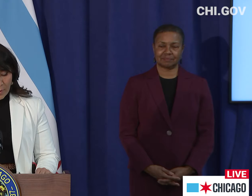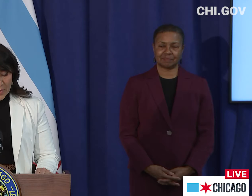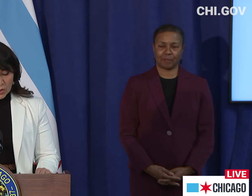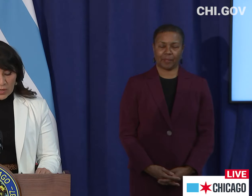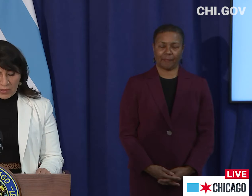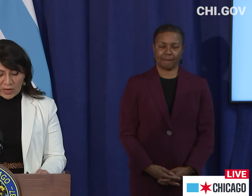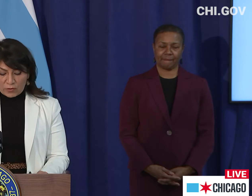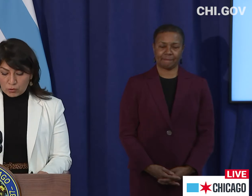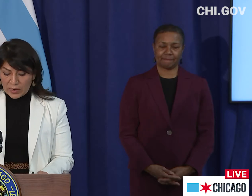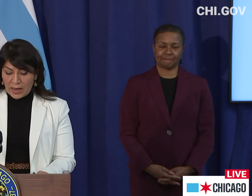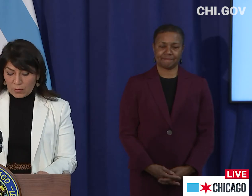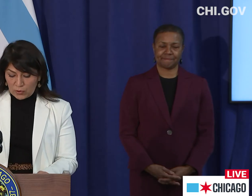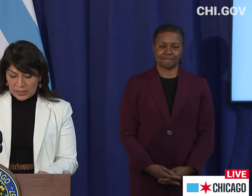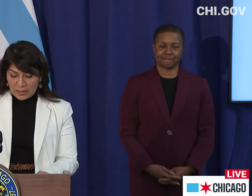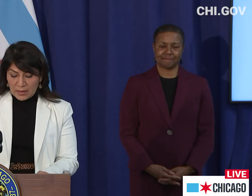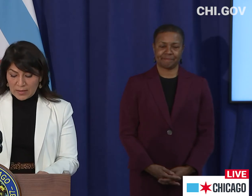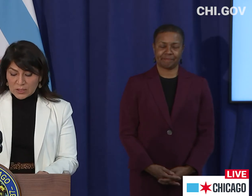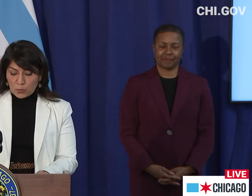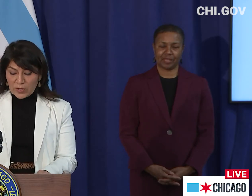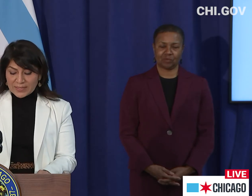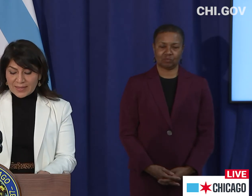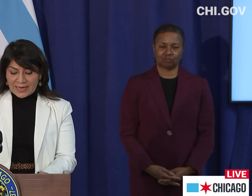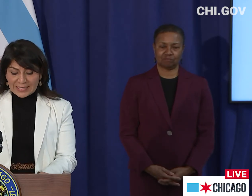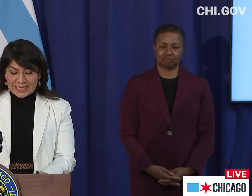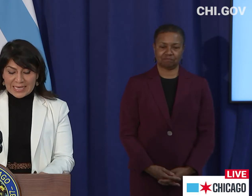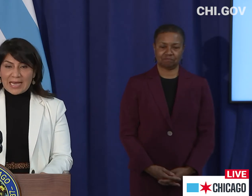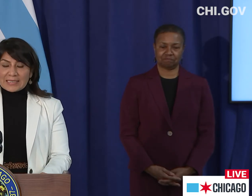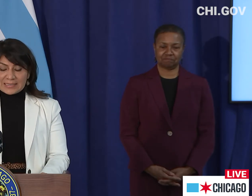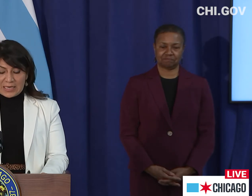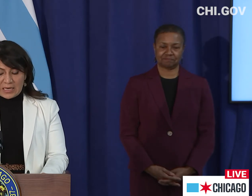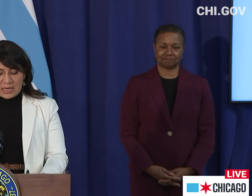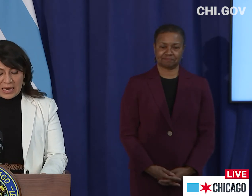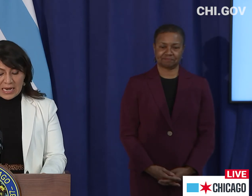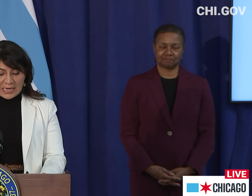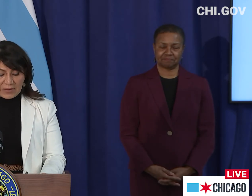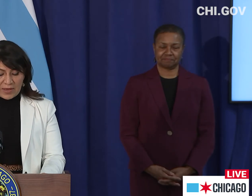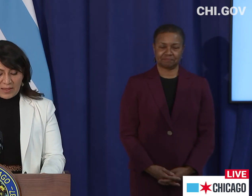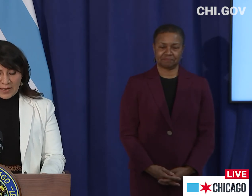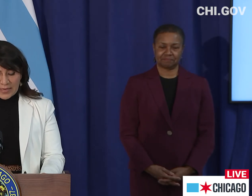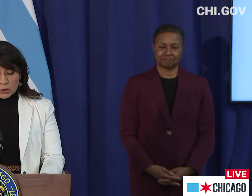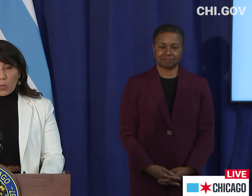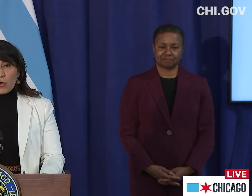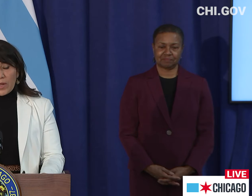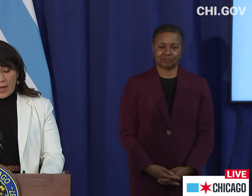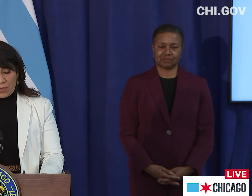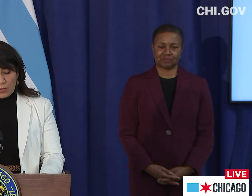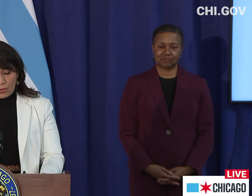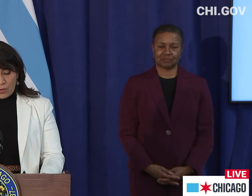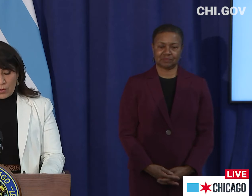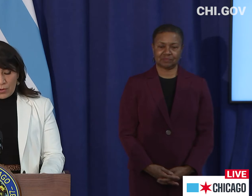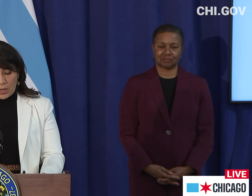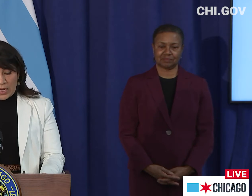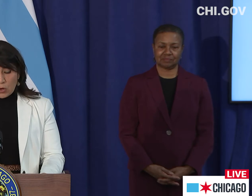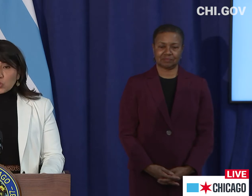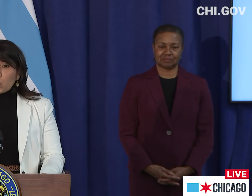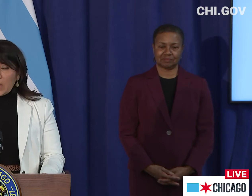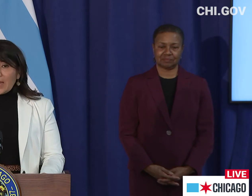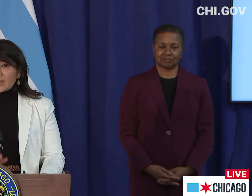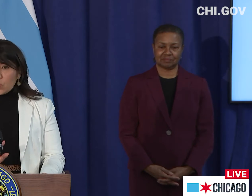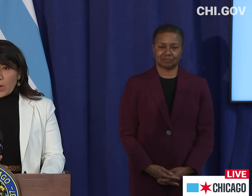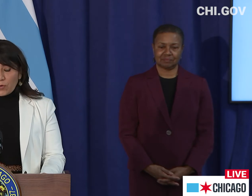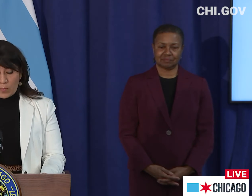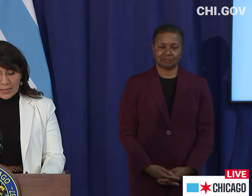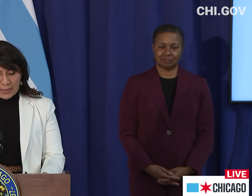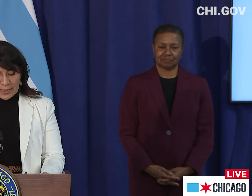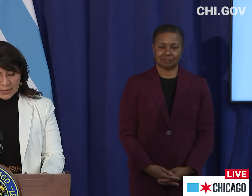Como ha mencionado la doctora Arwady, después de 3 días en el nivel de riesgo moderado, en